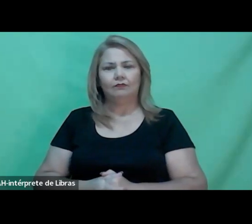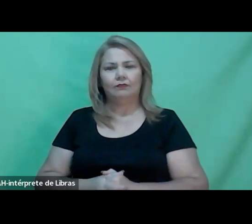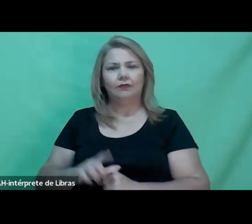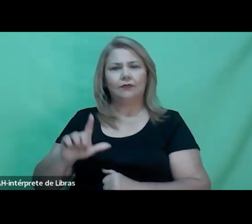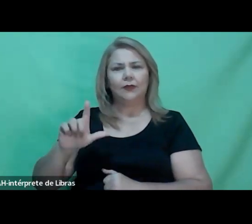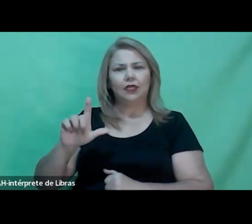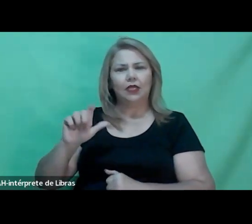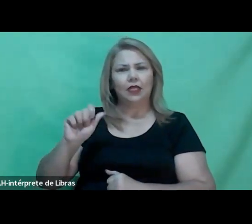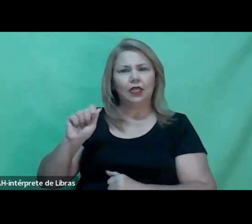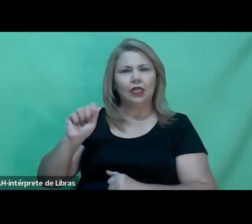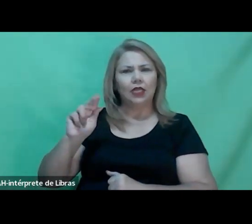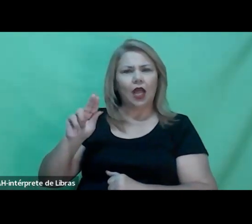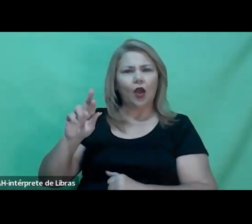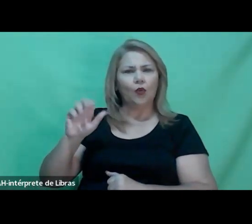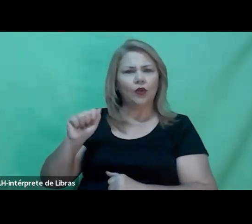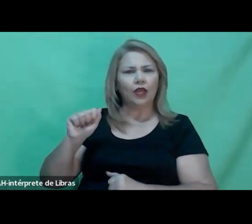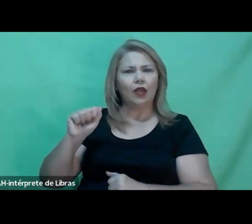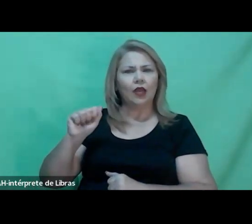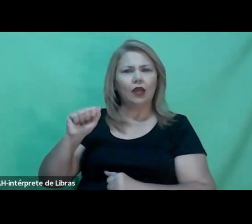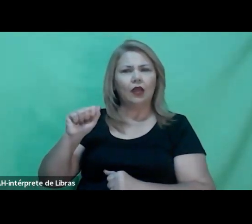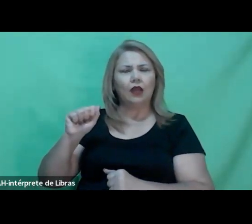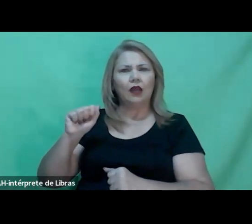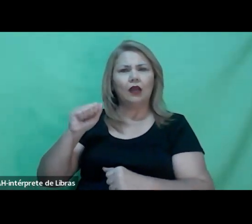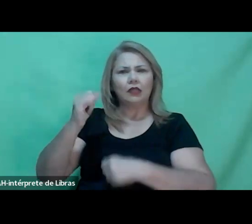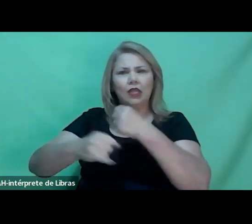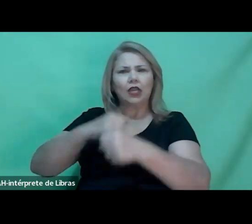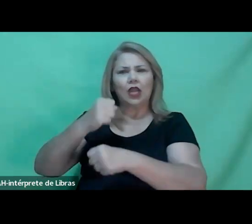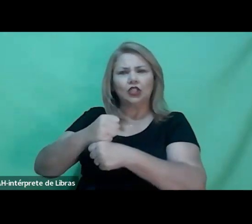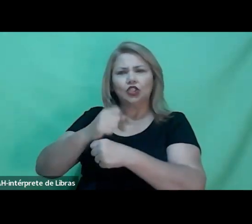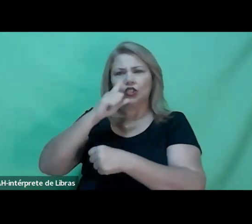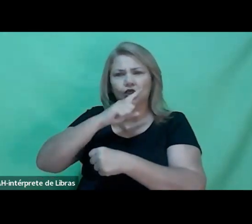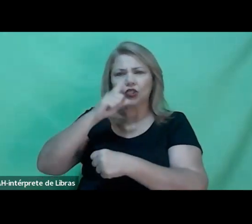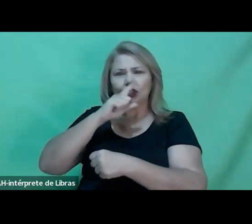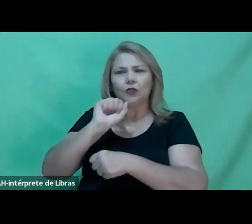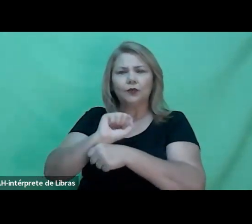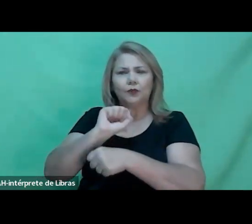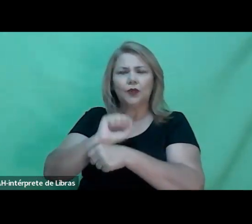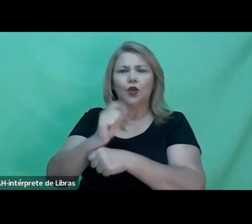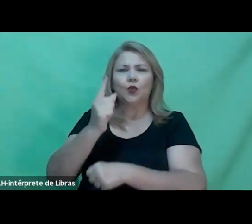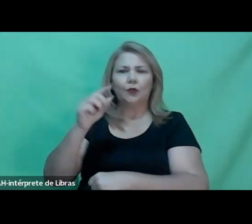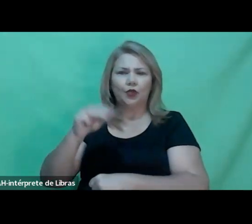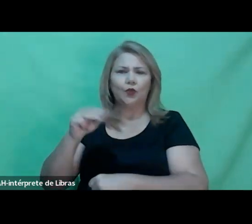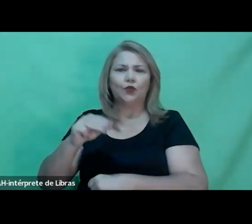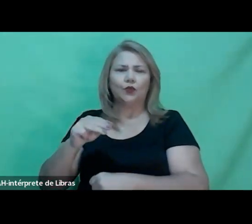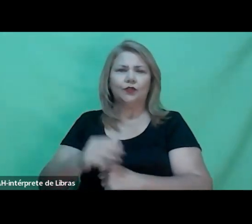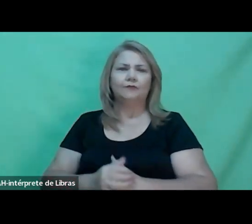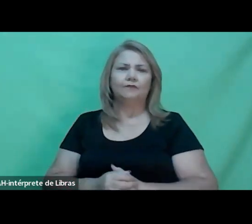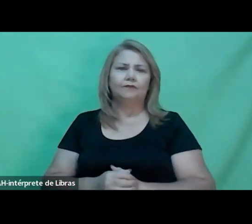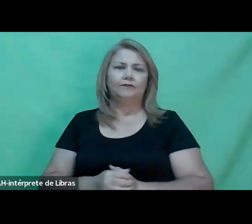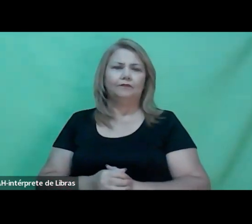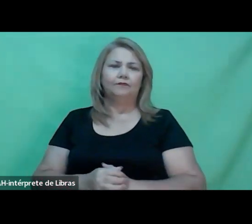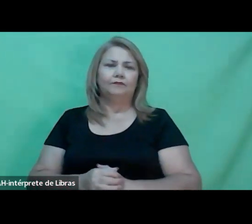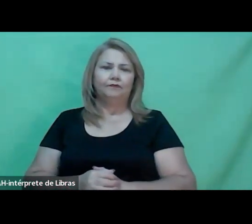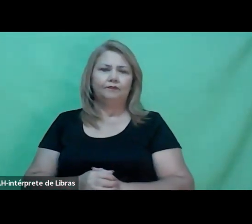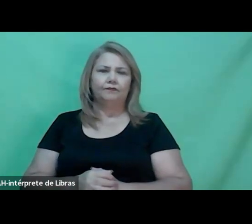cayó la conexión aguarde un minuto vamos entonces a esperar un momentito a que